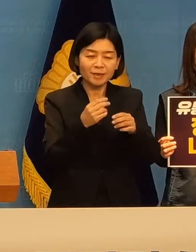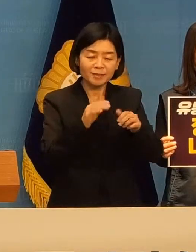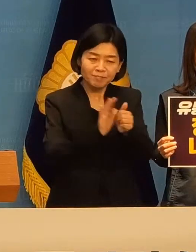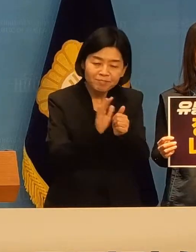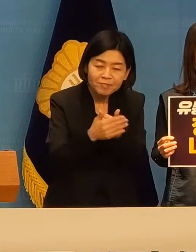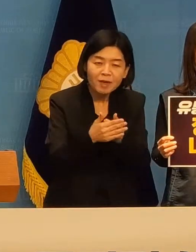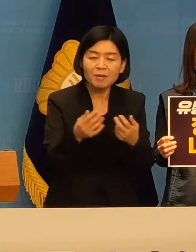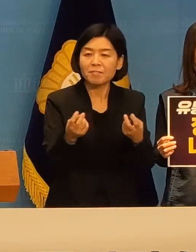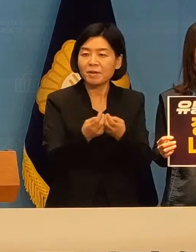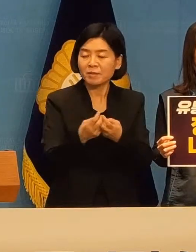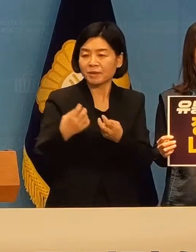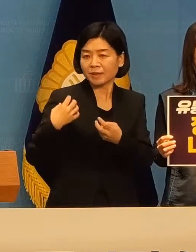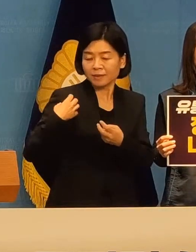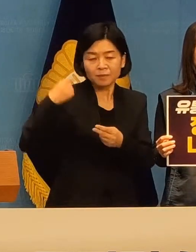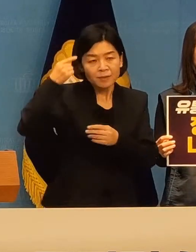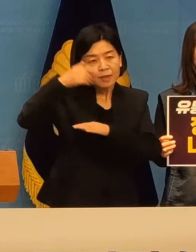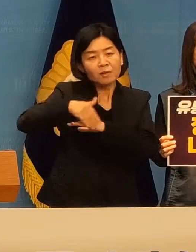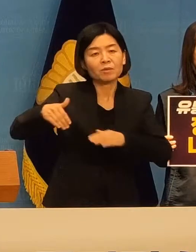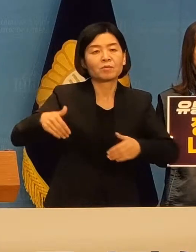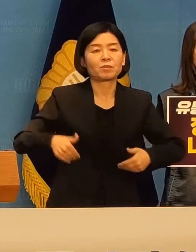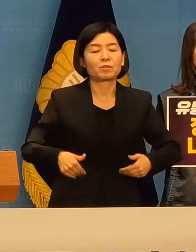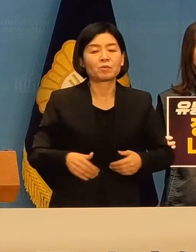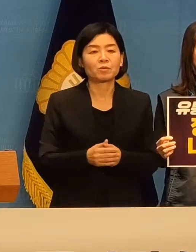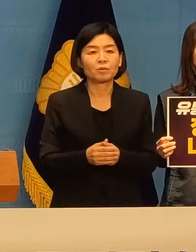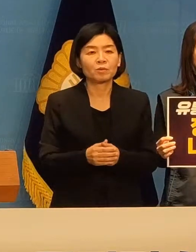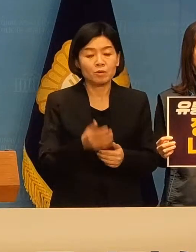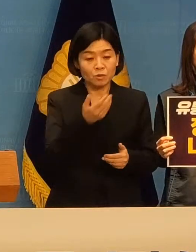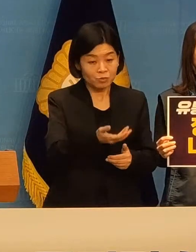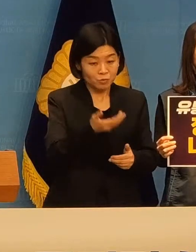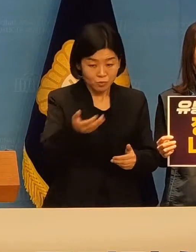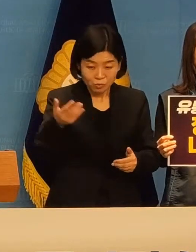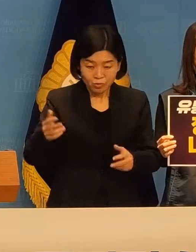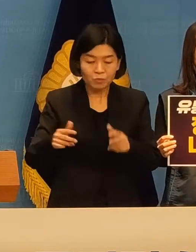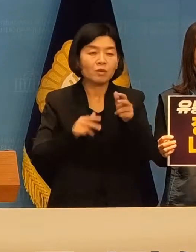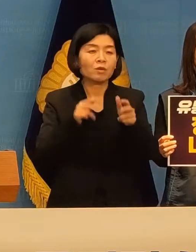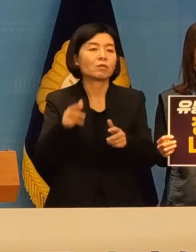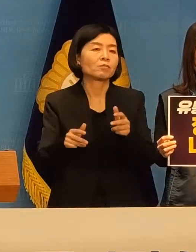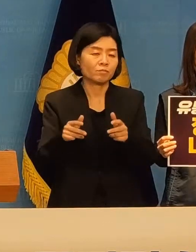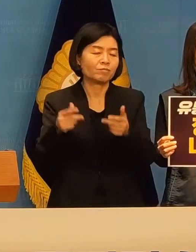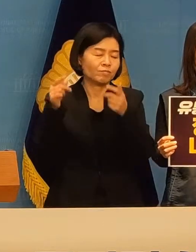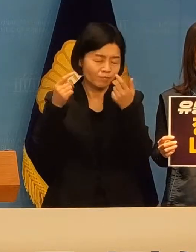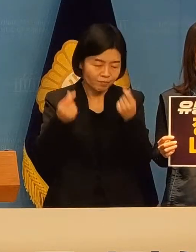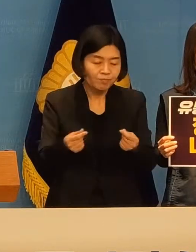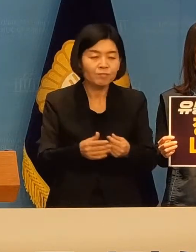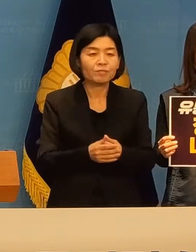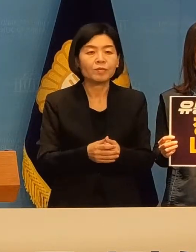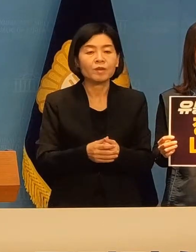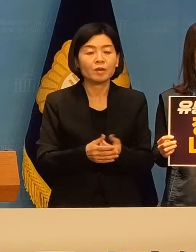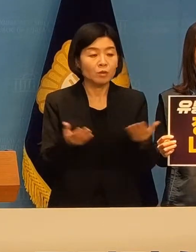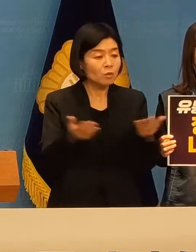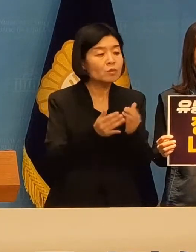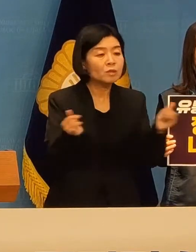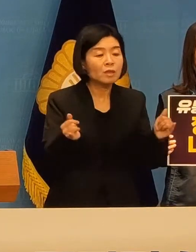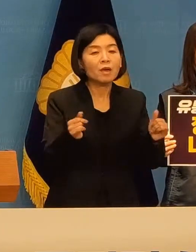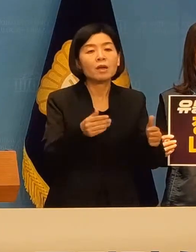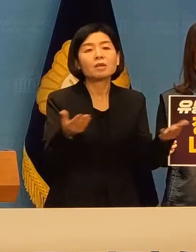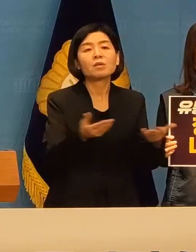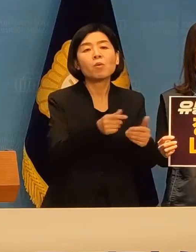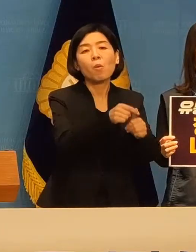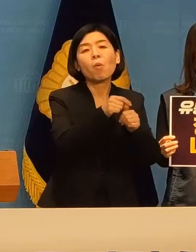계획이 있어야 합니다. 유통산업도 마찬가지입니다. 유통산업 노동자의 고용